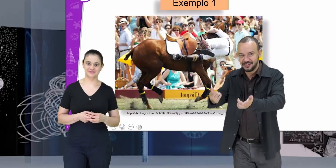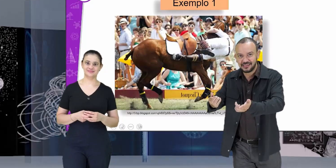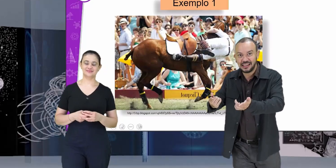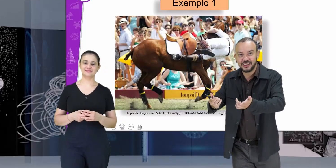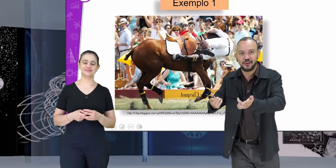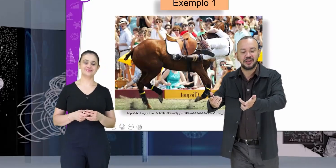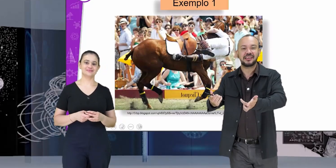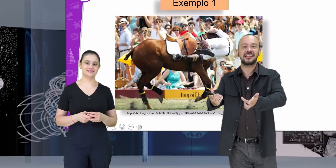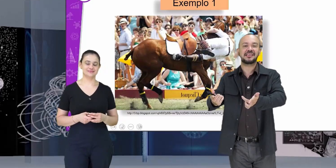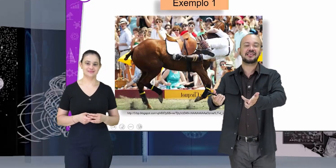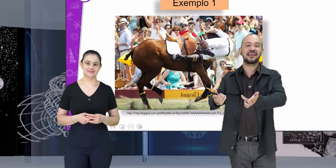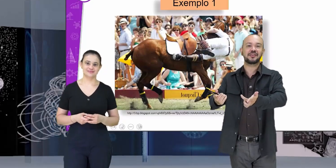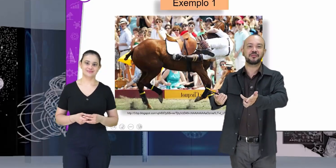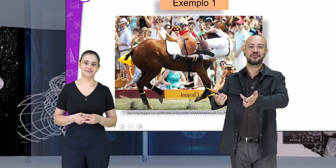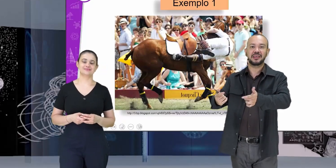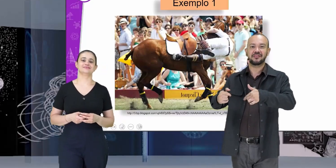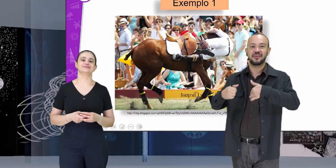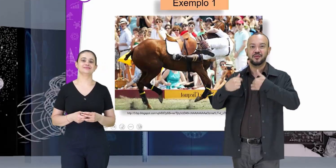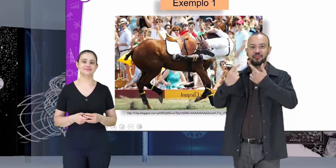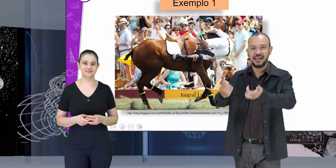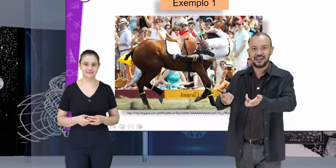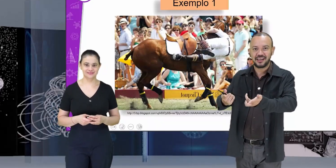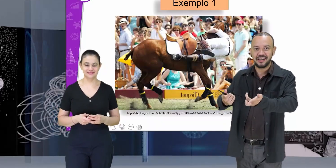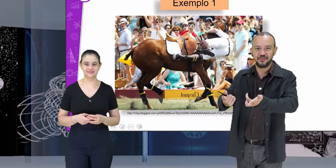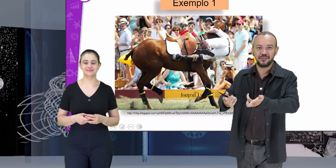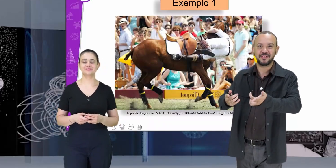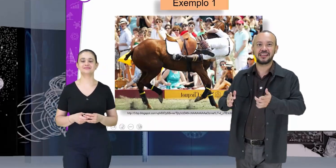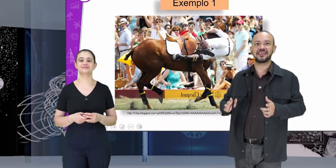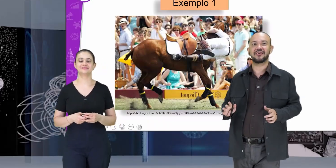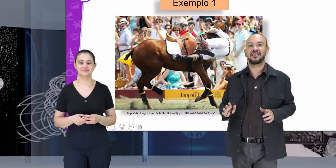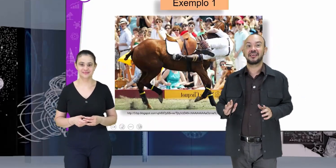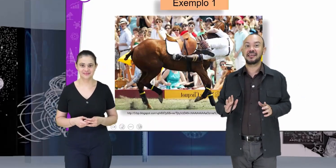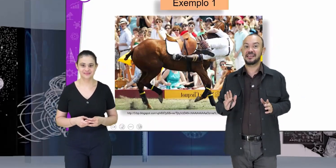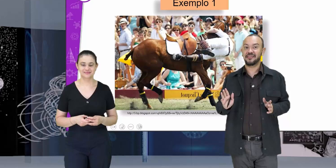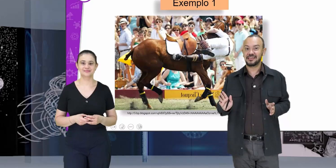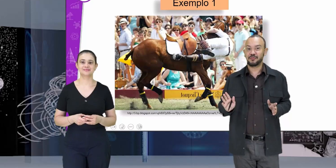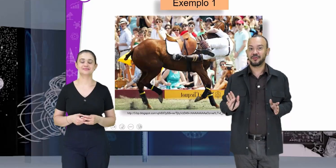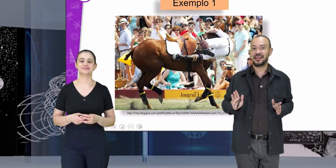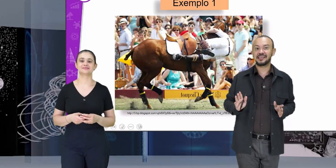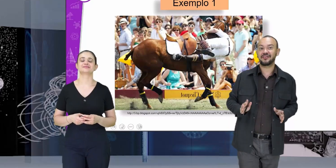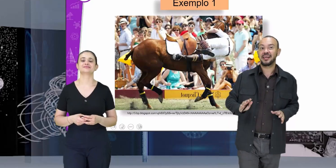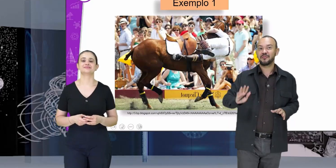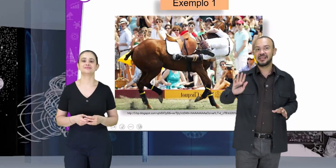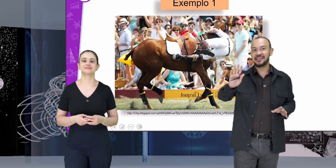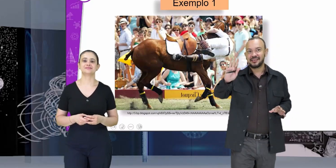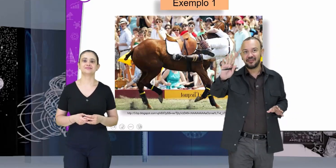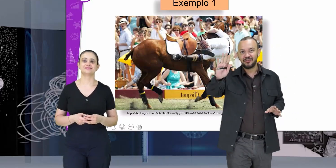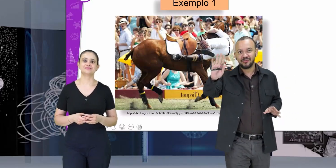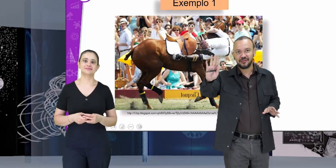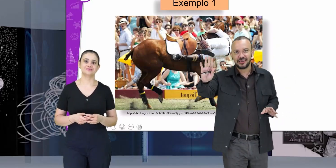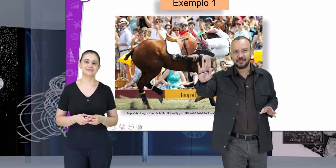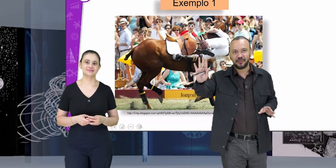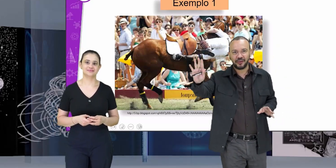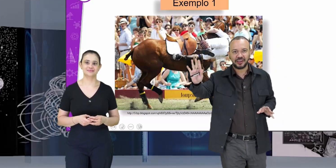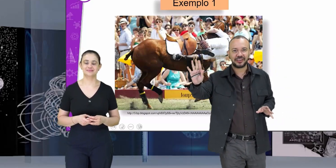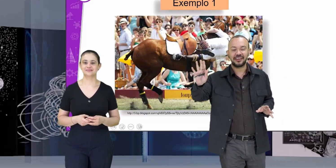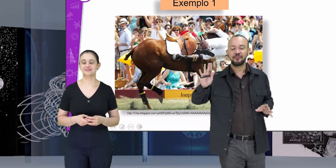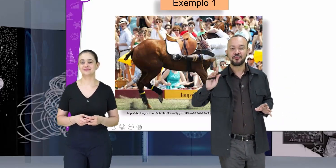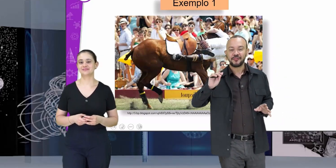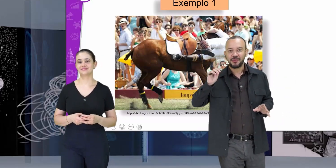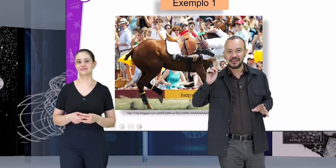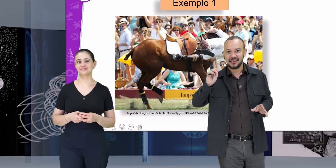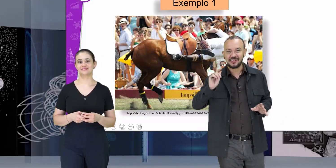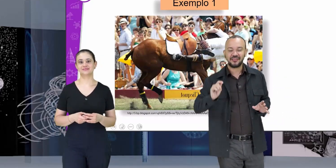e tende a manter esse estado de movimento. Pá, caiu para frente, ó. Isso é um exemplo clássico. Mas isso é um esporte,